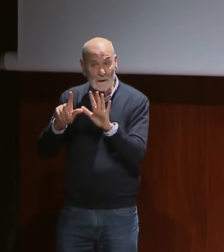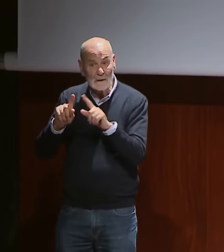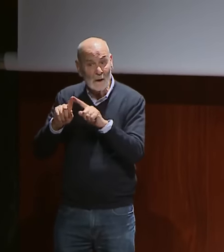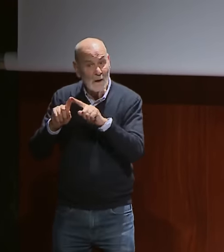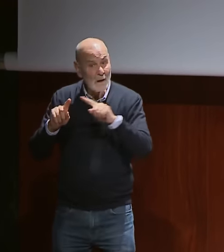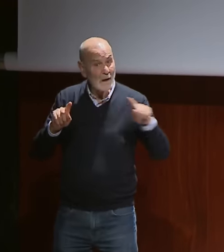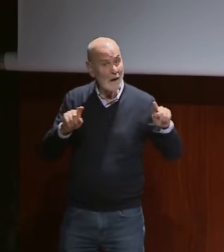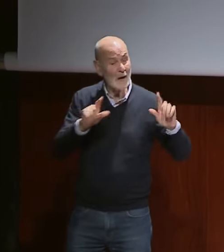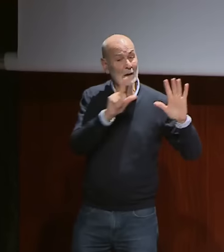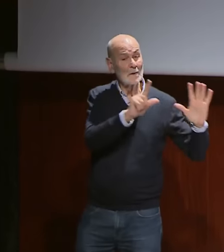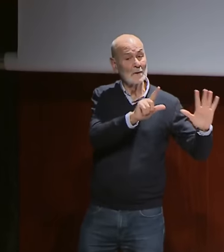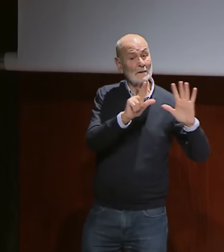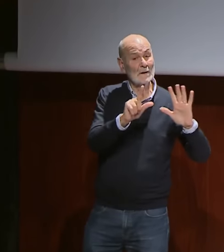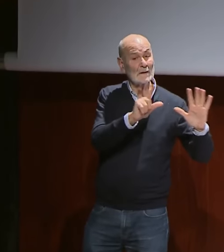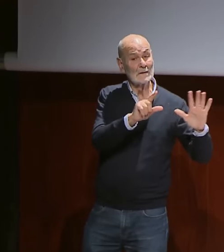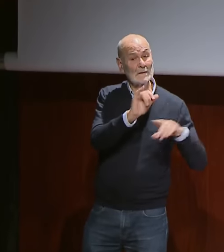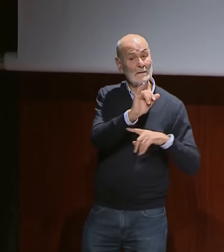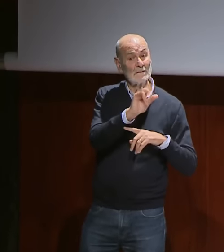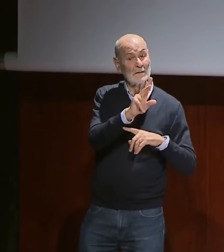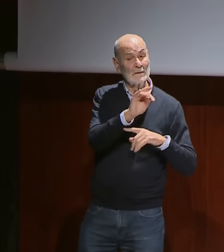créé en 87.